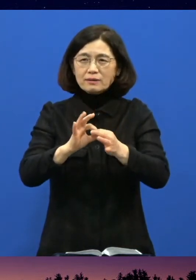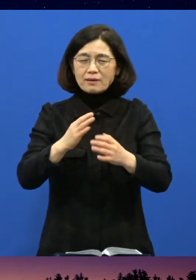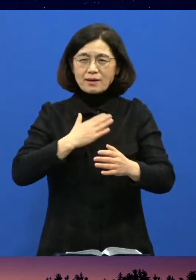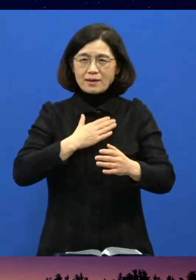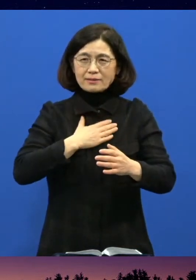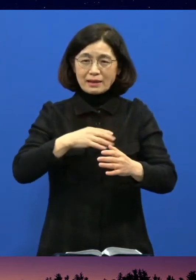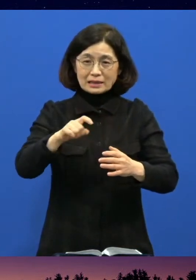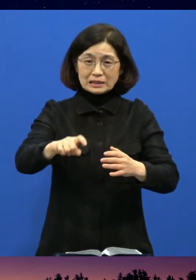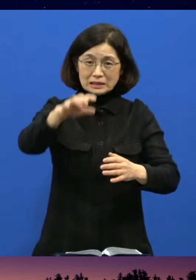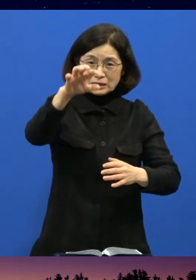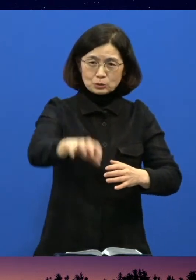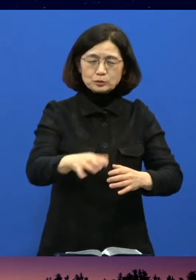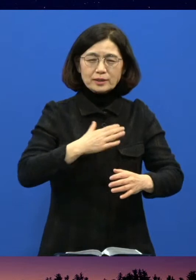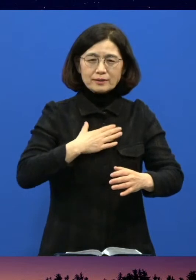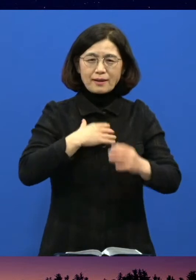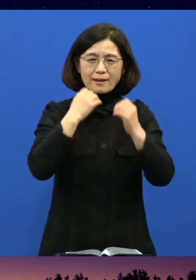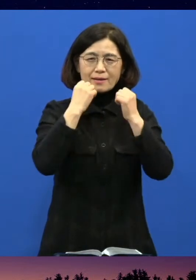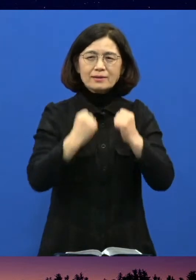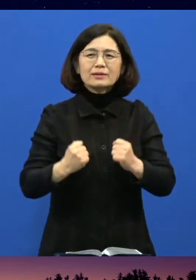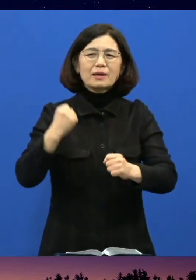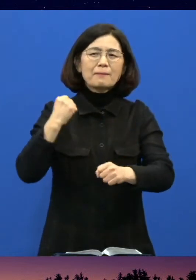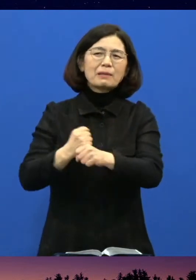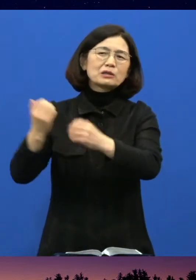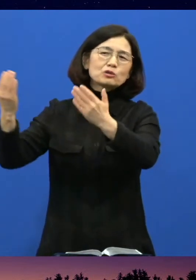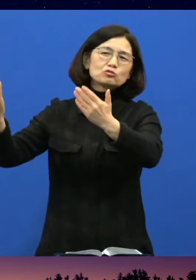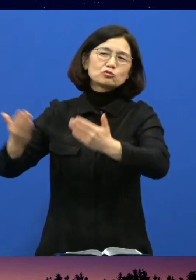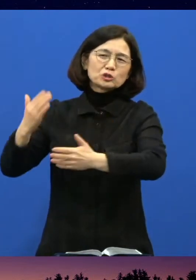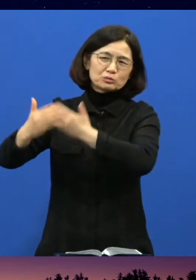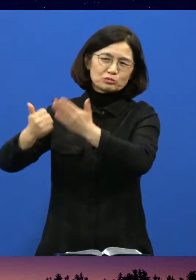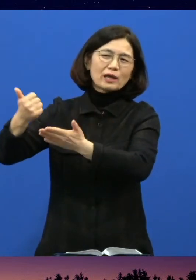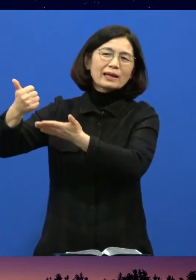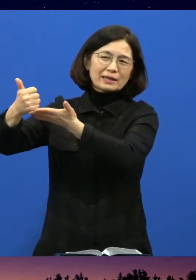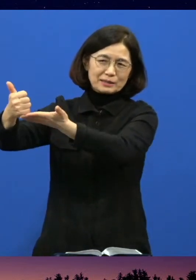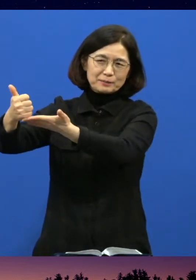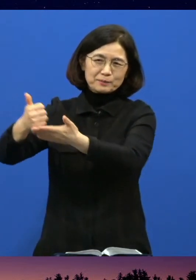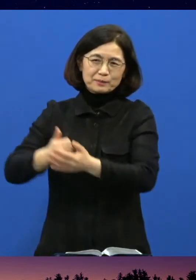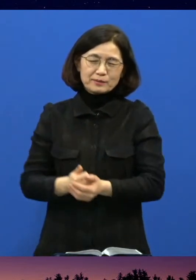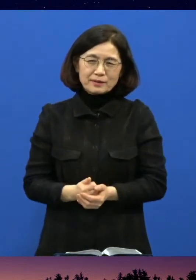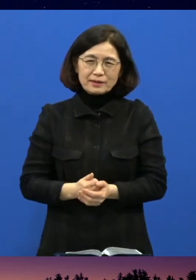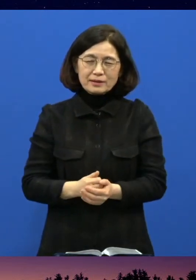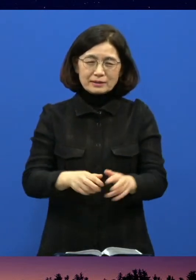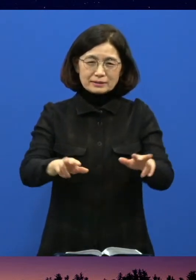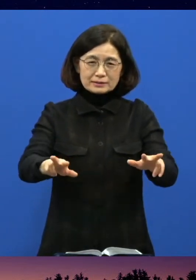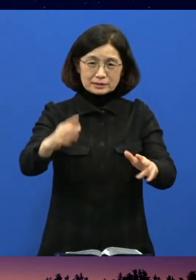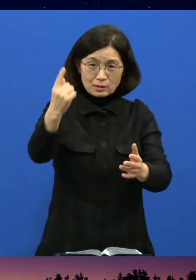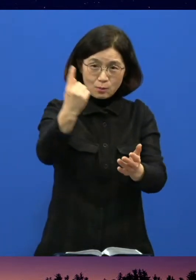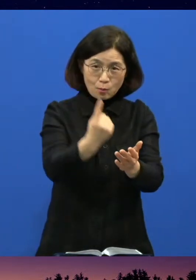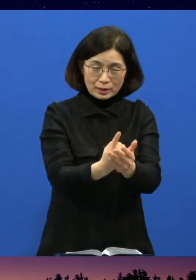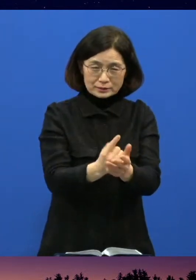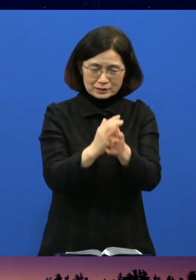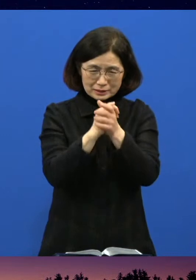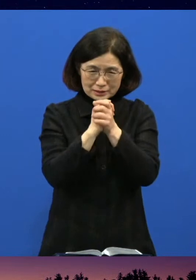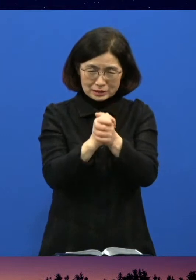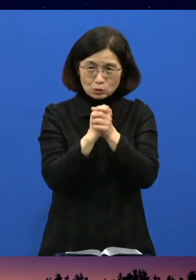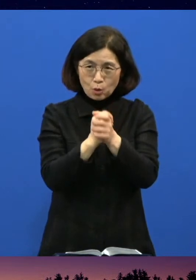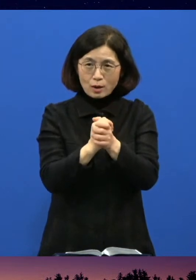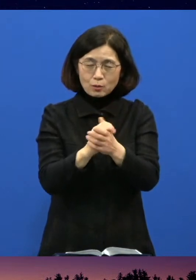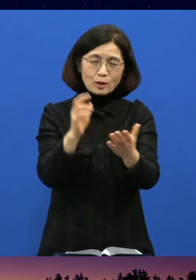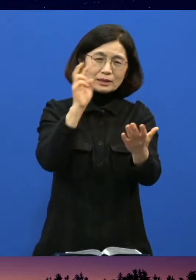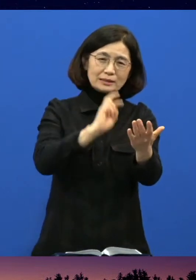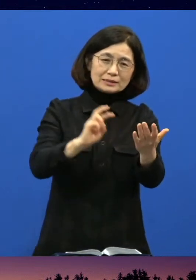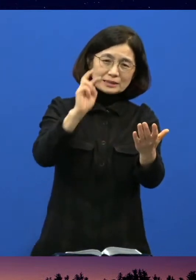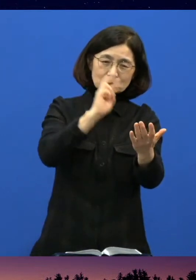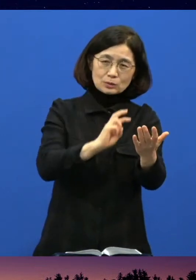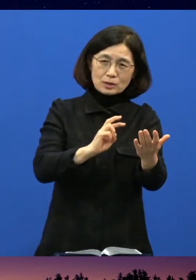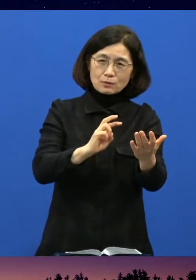여러분, 오늘 이 철야에도 이렇게 철야에 나와서 이렇게 믿음으로 기도하고 말씀을 듣고 영적으로 무장하고, 비가 오나 눈이 오나